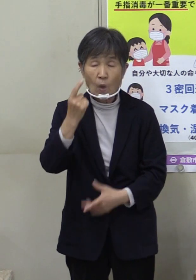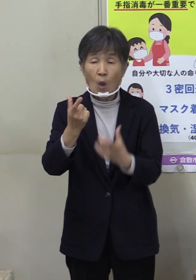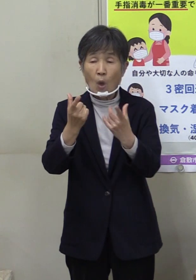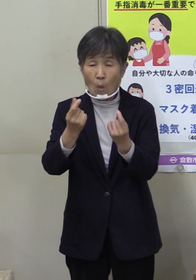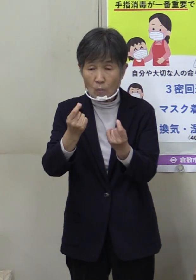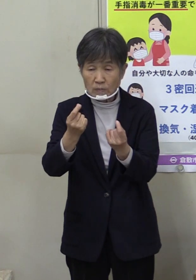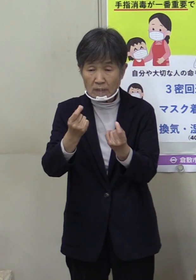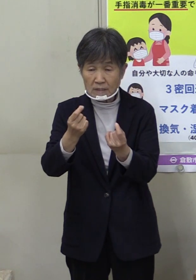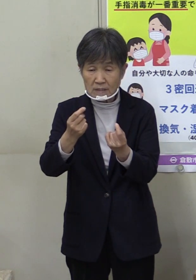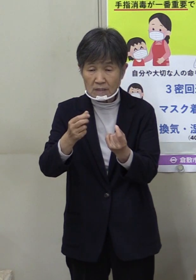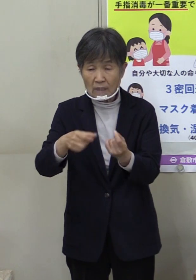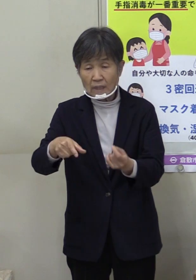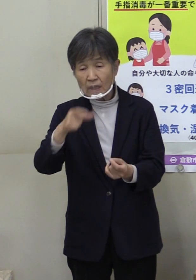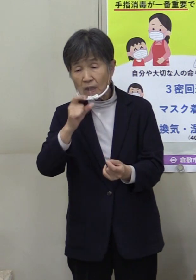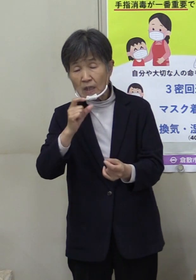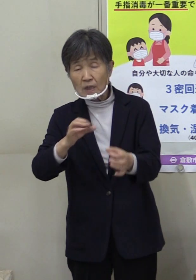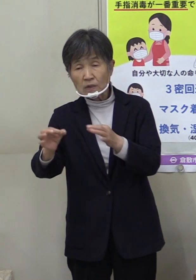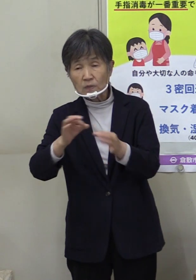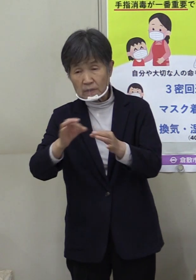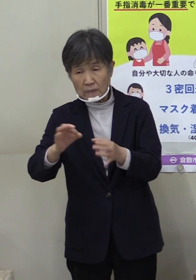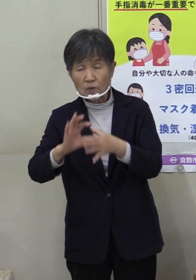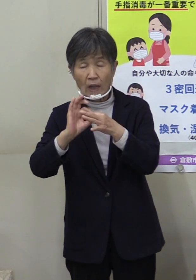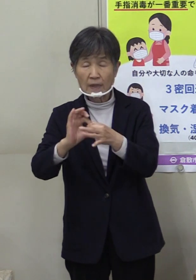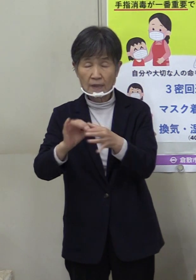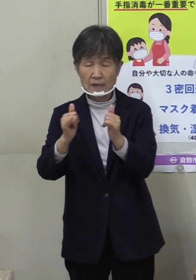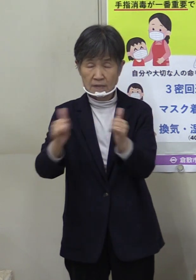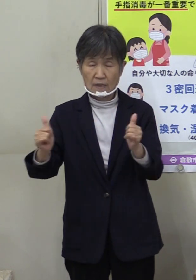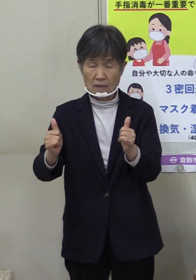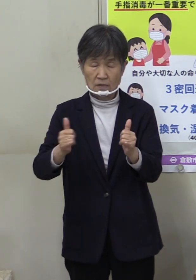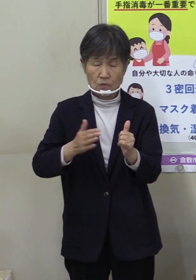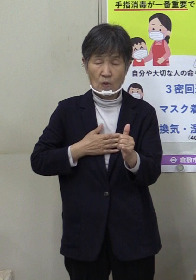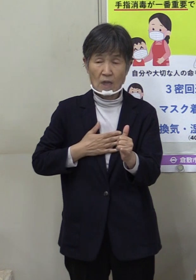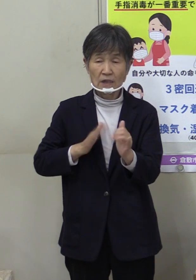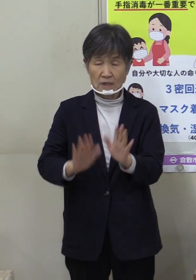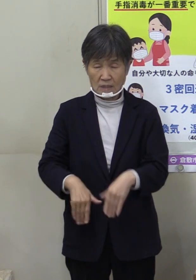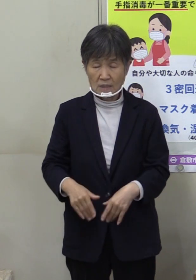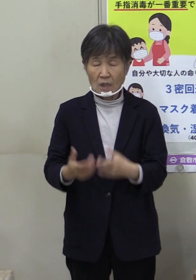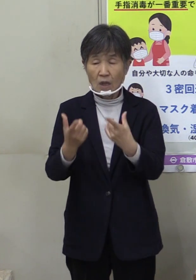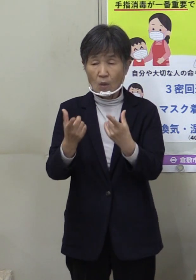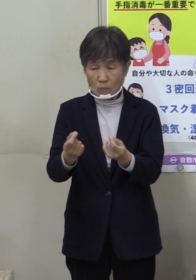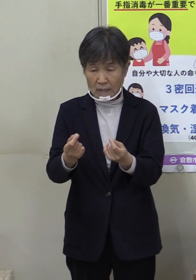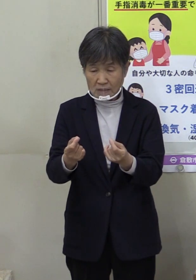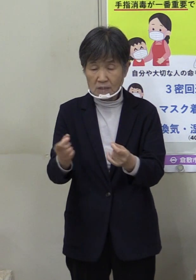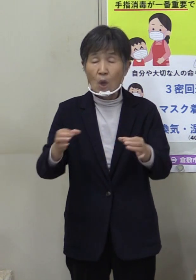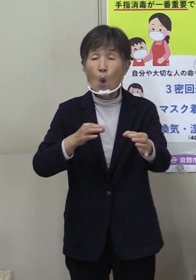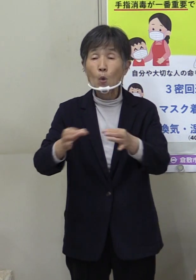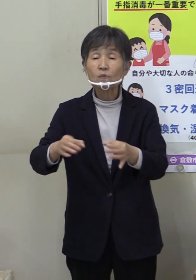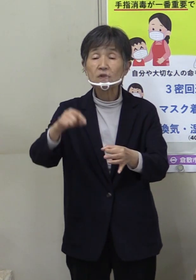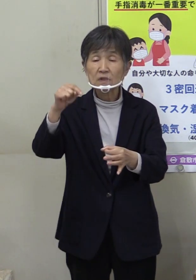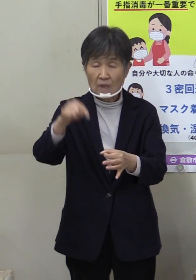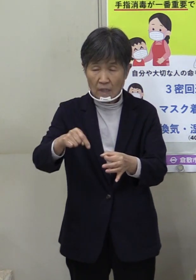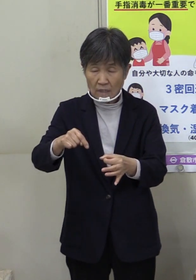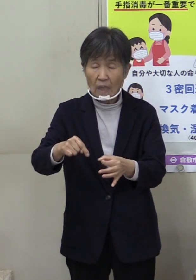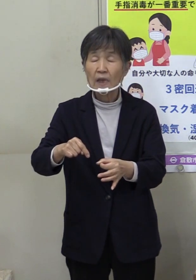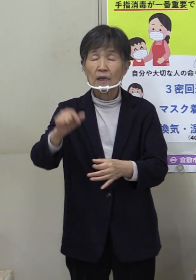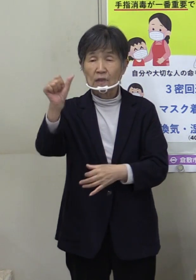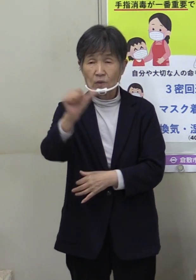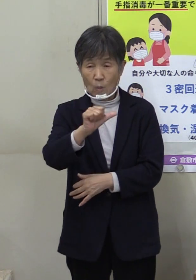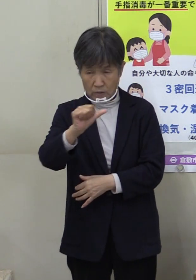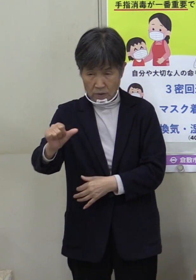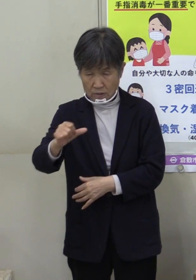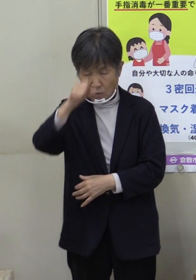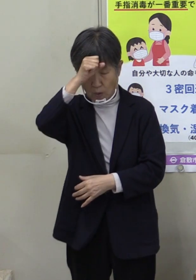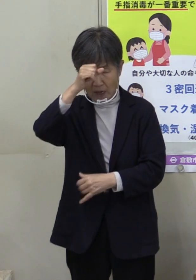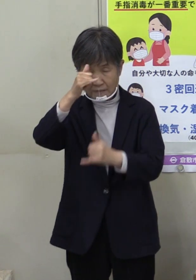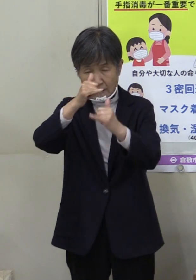食店の関係者であることが分かり、同じ飲食店に関わる5人の患